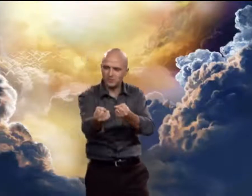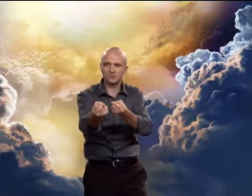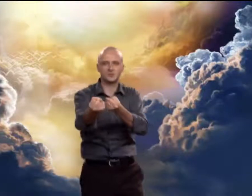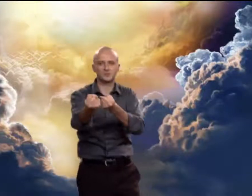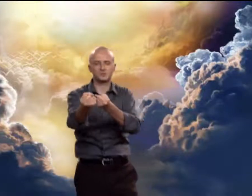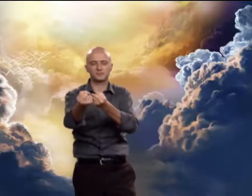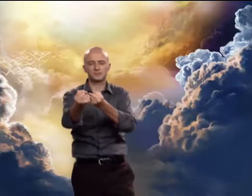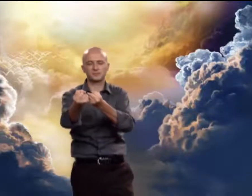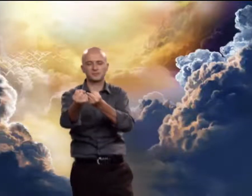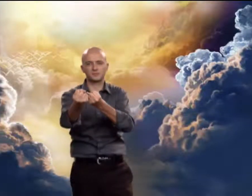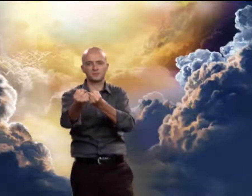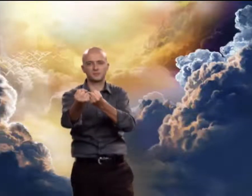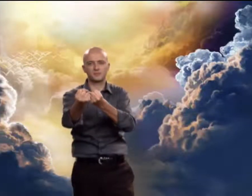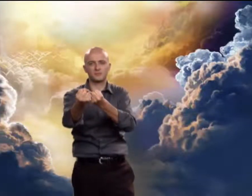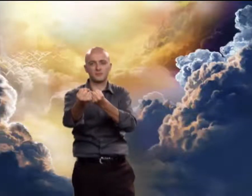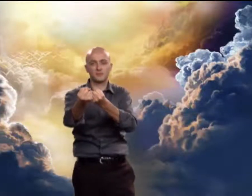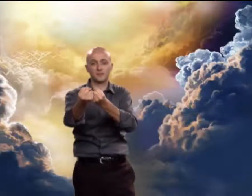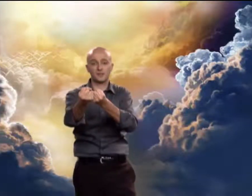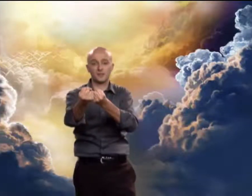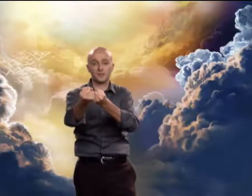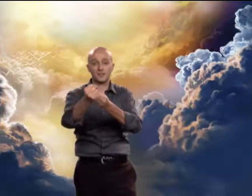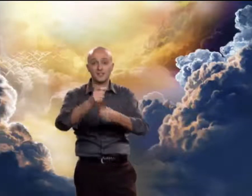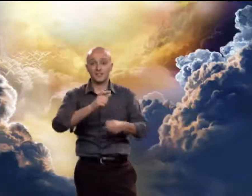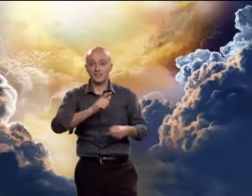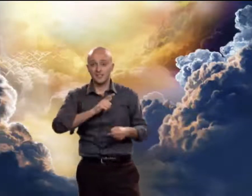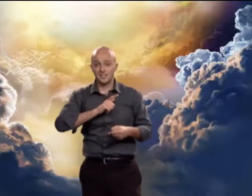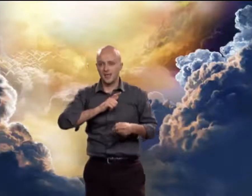alto e revela sua verdade aos que, como os pastores de